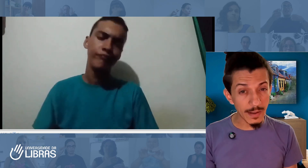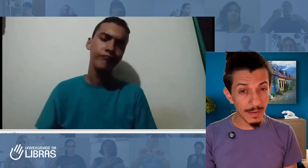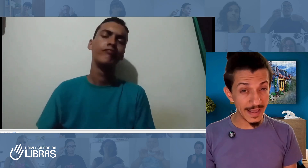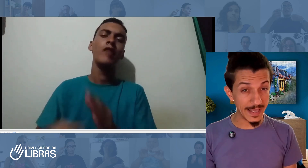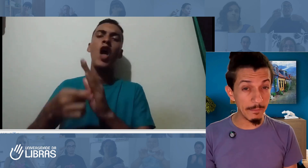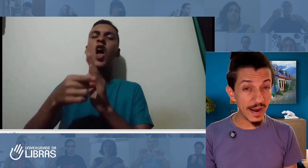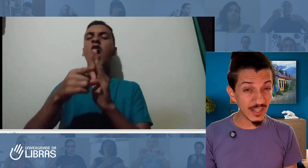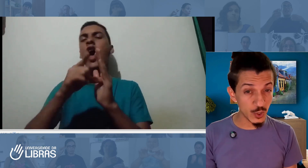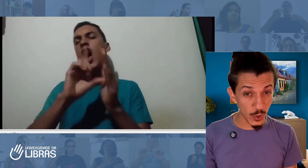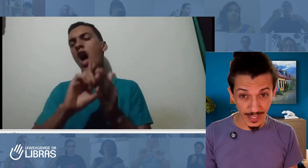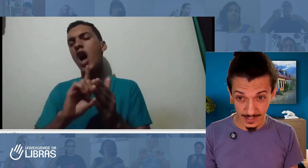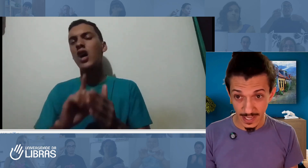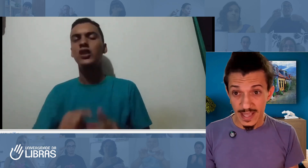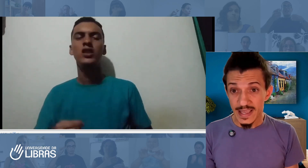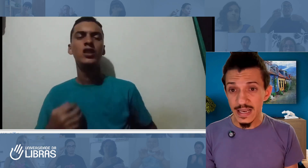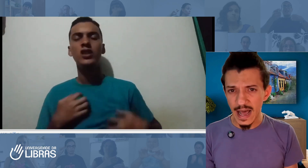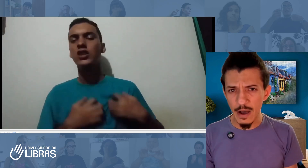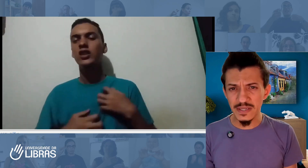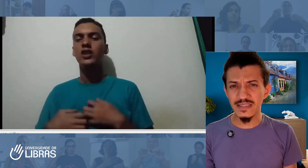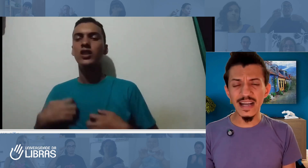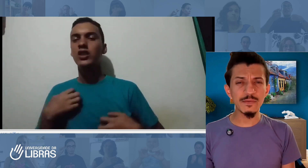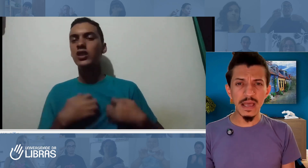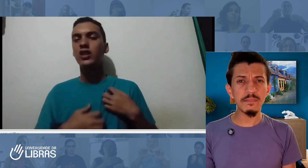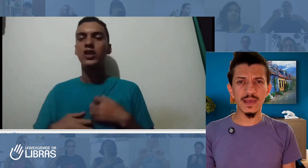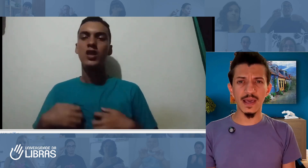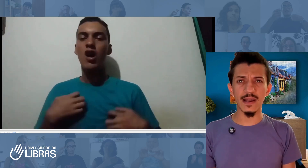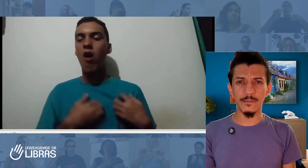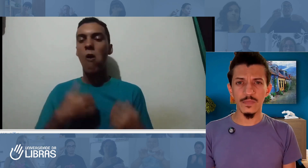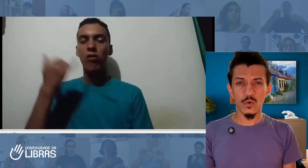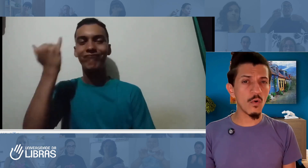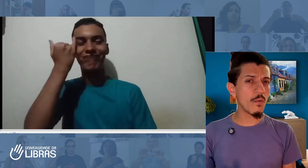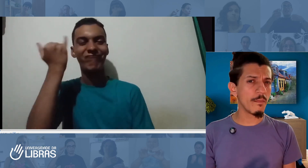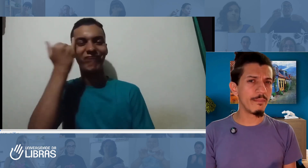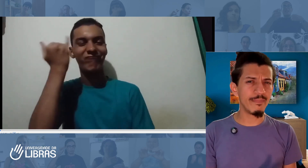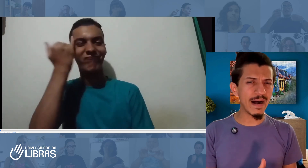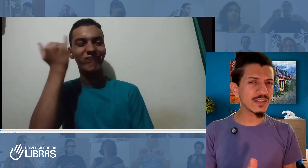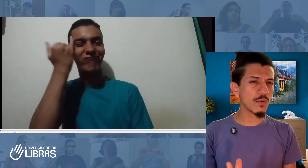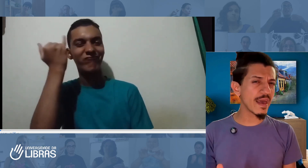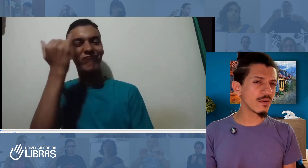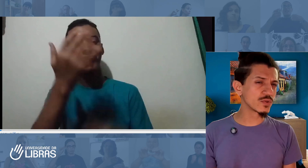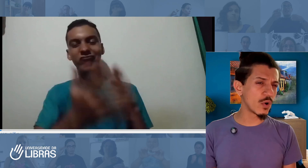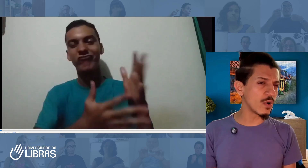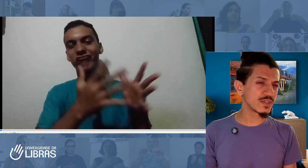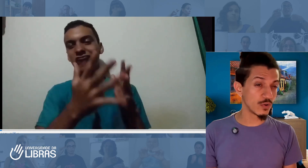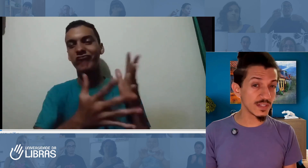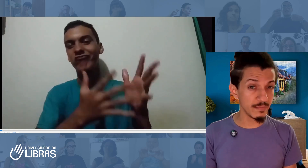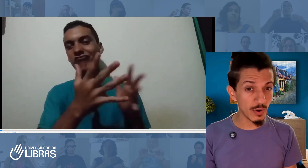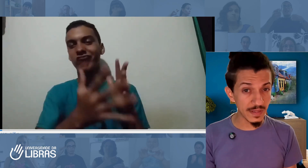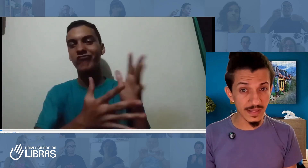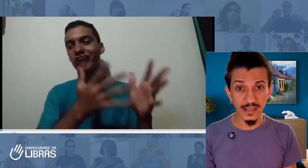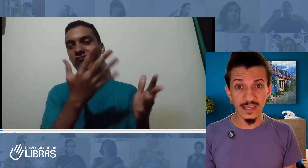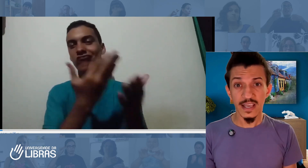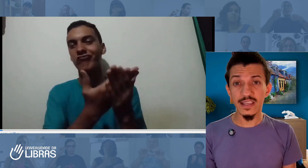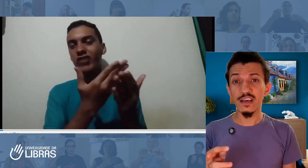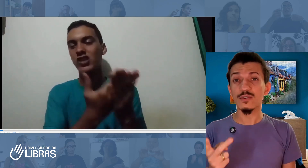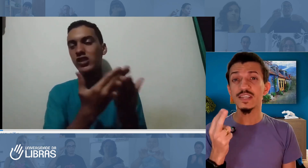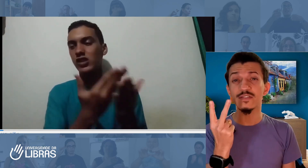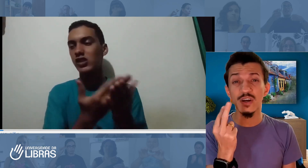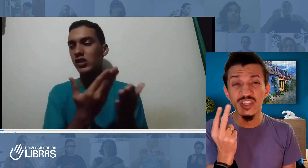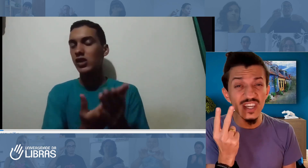Bahia, Brejões. E lá, uma cidade bem pequena, com mais ou menos 11, 12 mil habitantes, e que inclusive só tinha